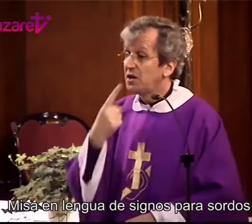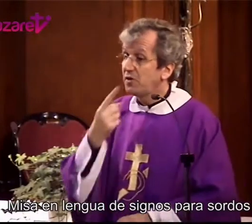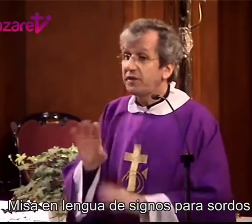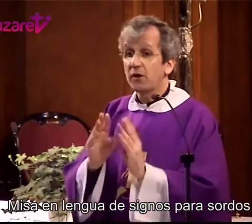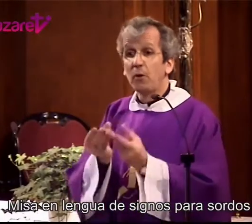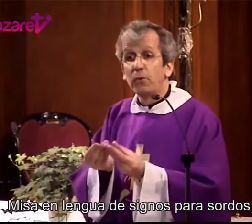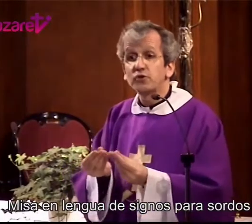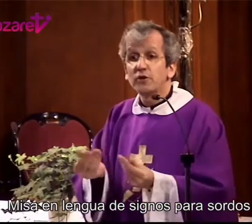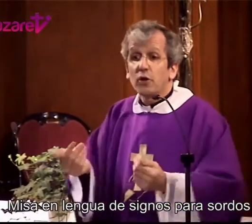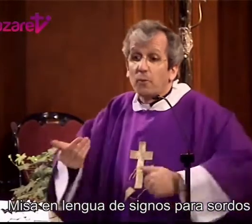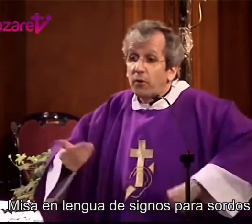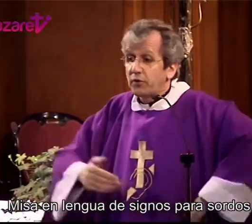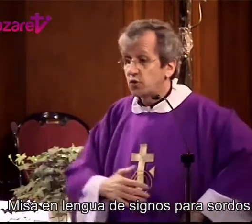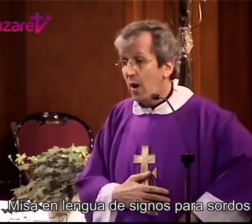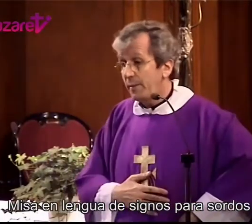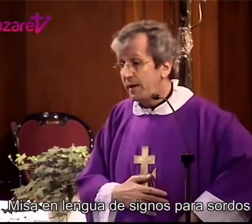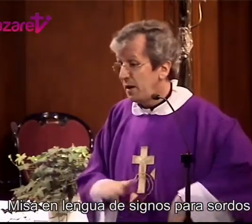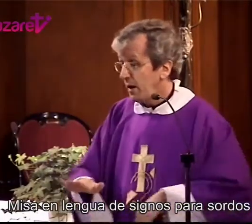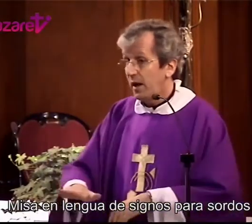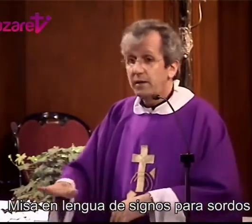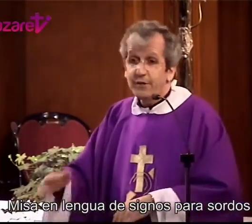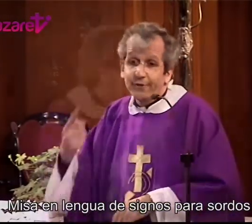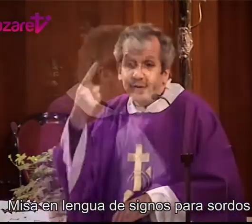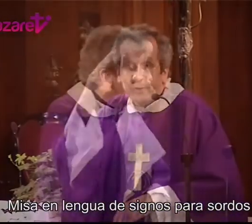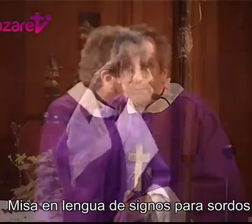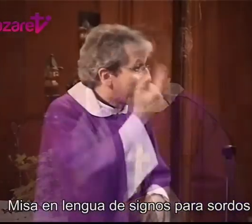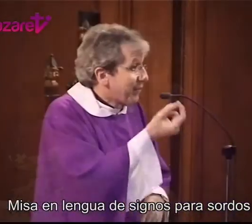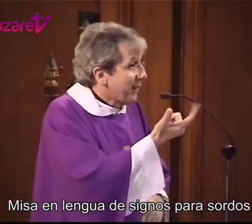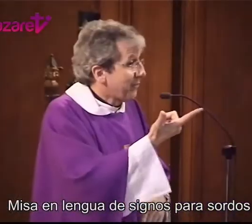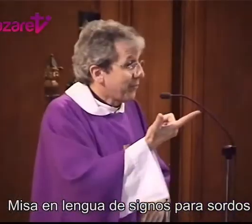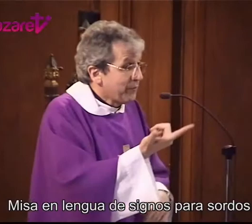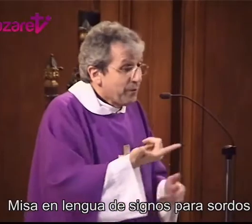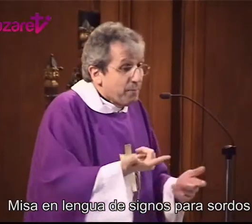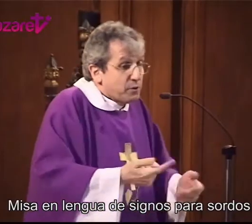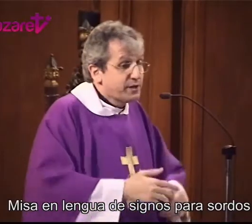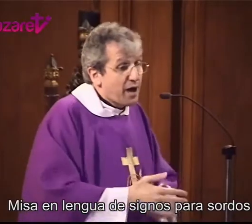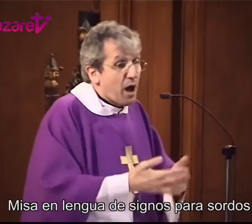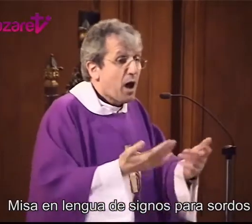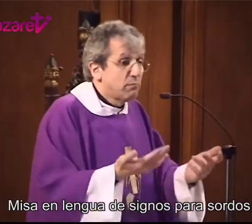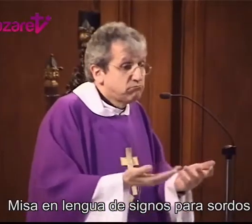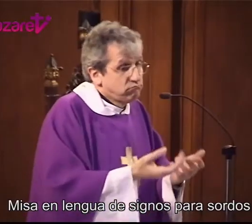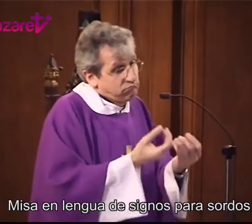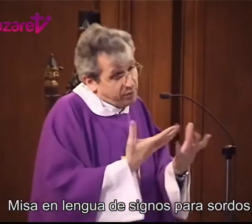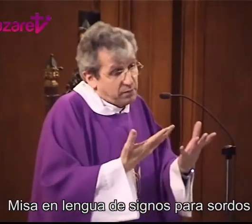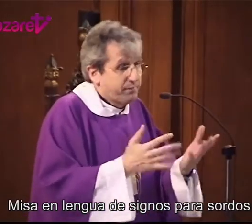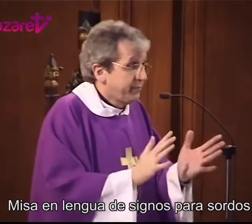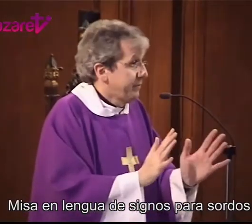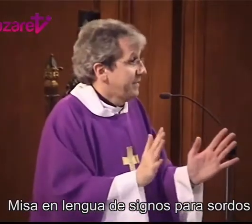dice con voz suave, el niño, como razona poco, pues dirá, ah, bien, pero ya está.